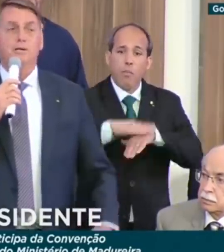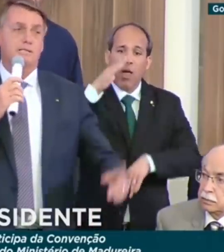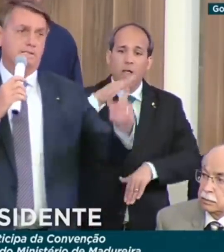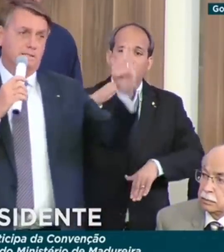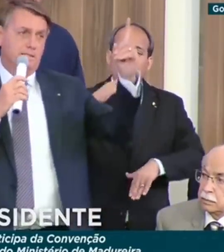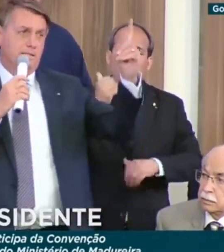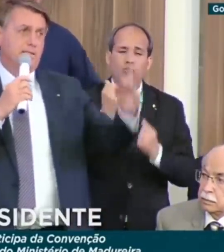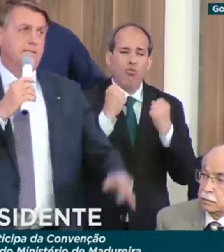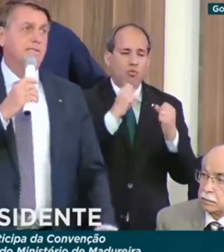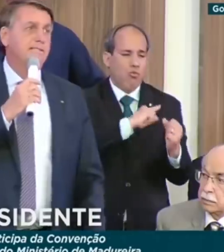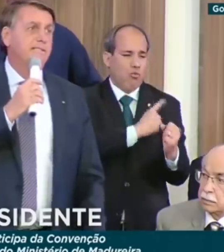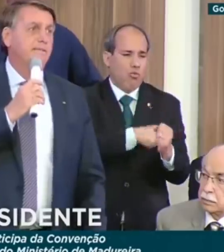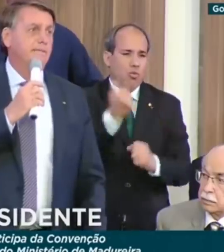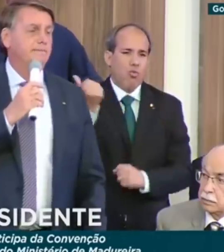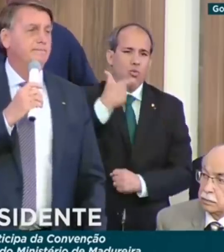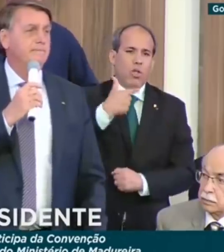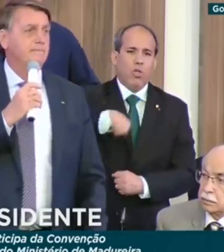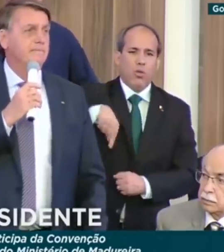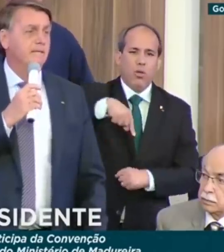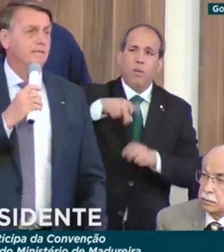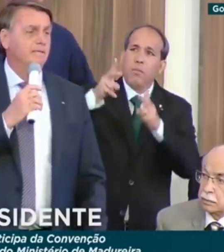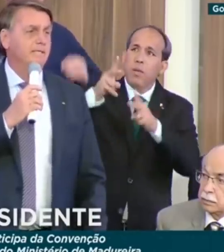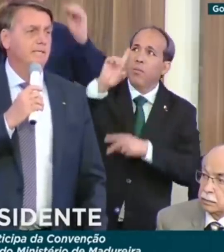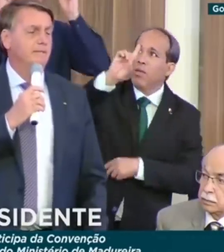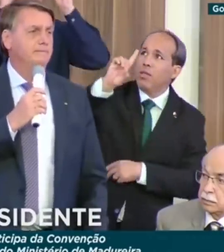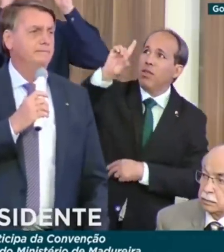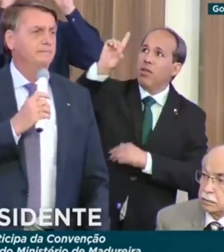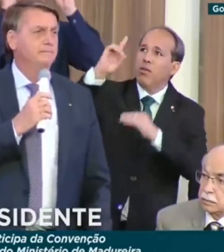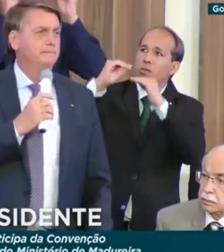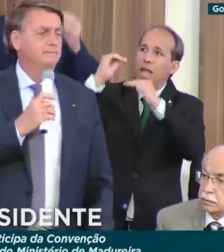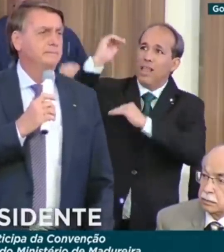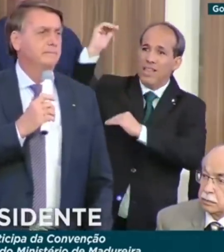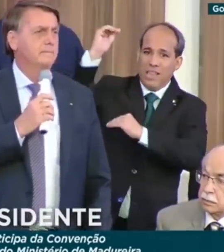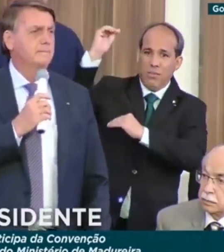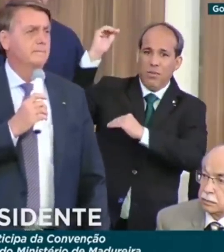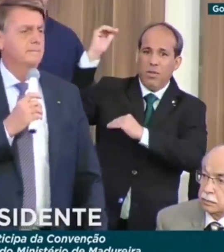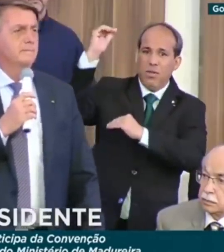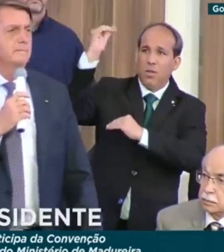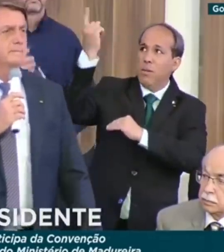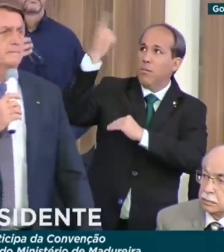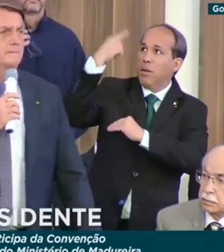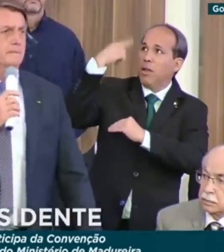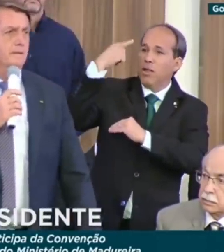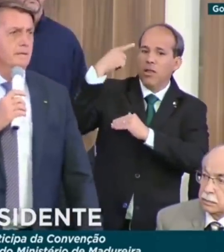que nós de cima dando esse sinal.